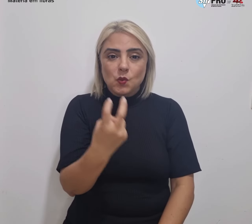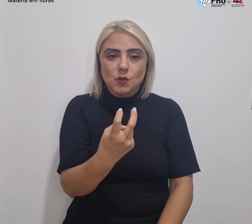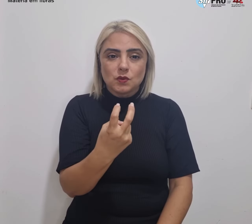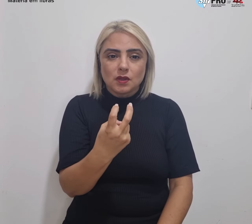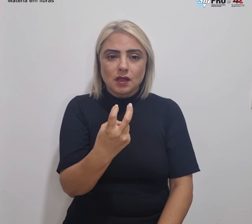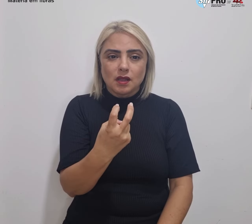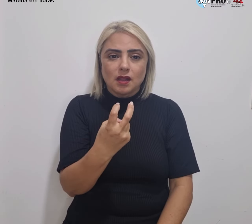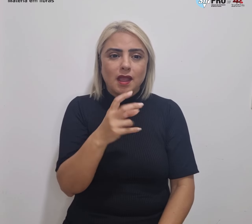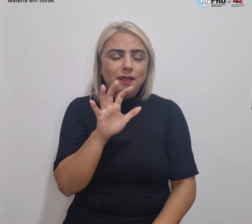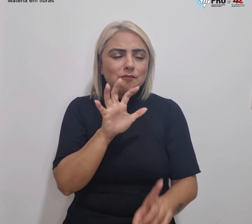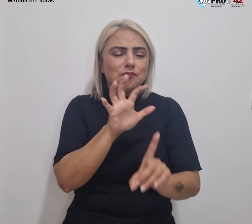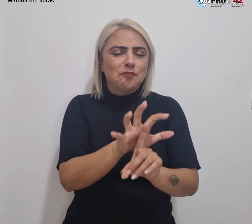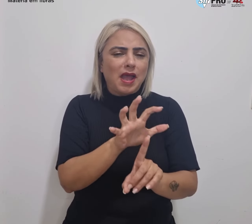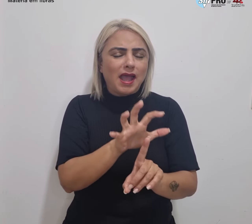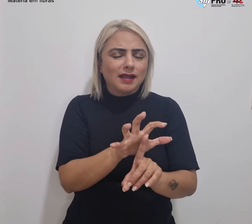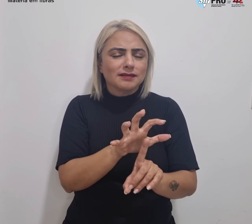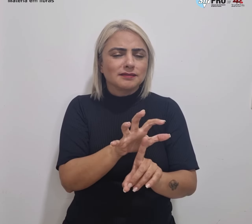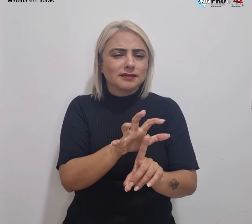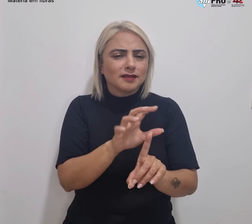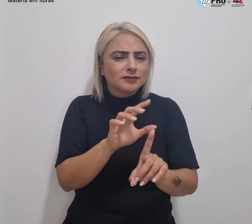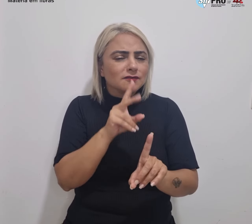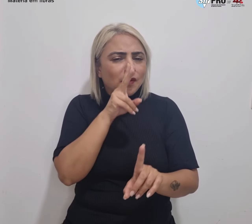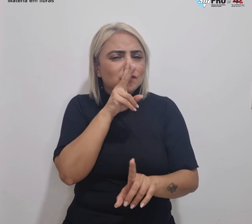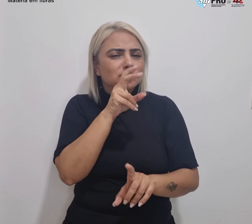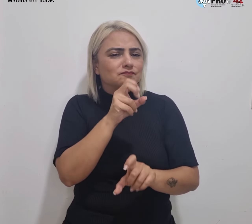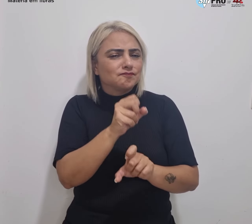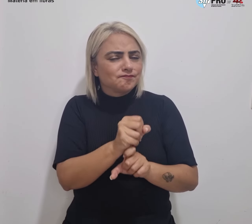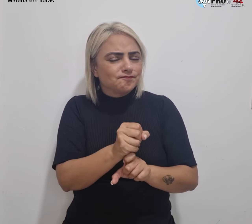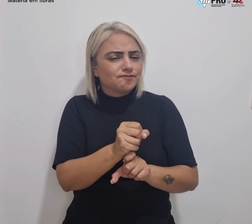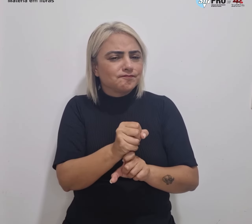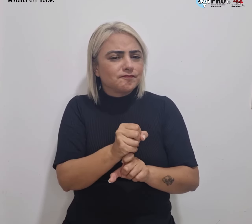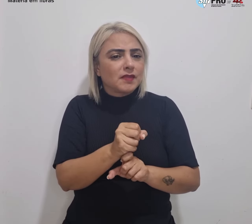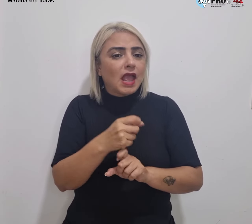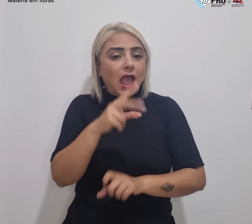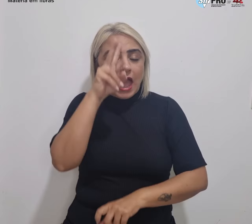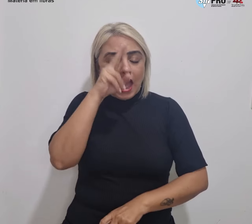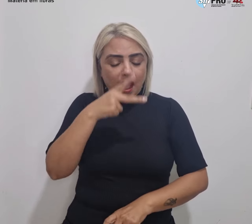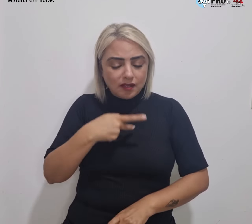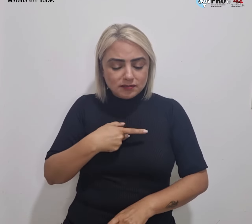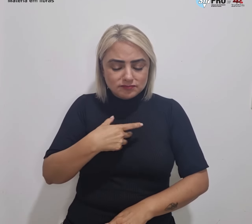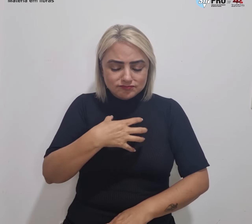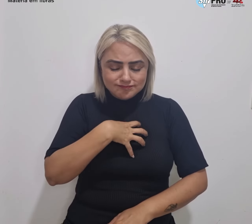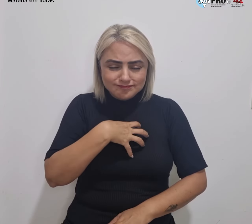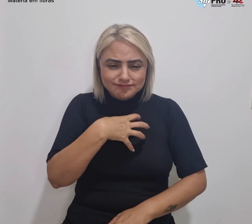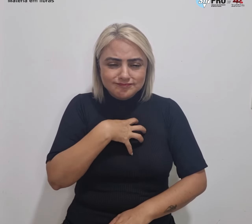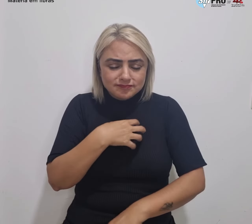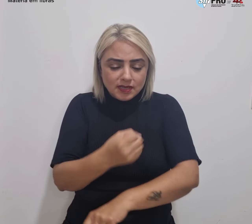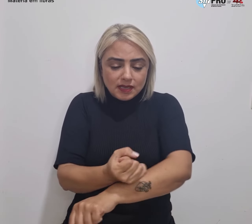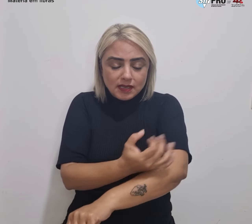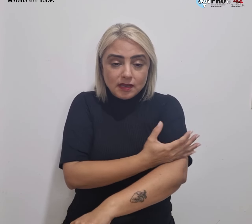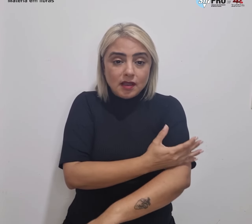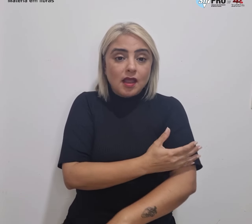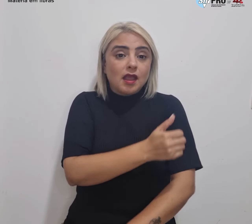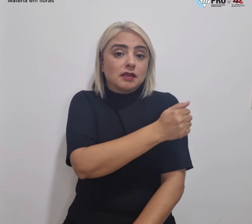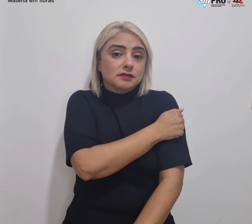impactam de forma significativa a autogestão dos sentimentos e Emoções de estudantes de uma forma